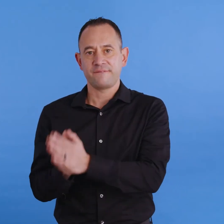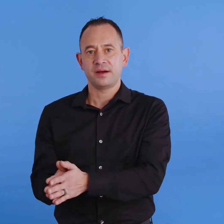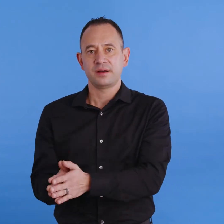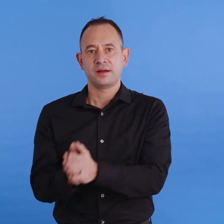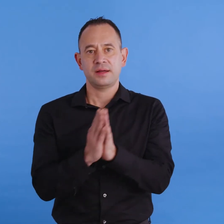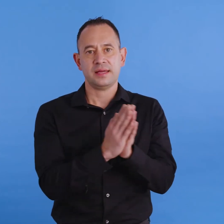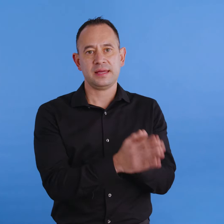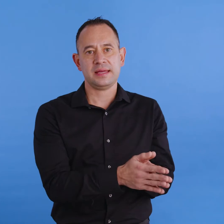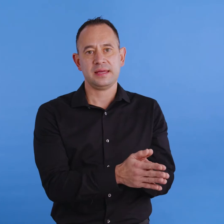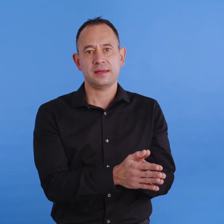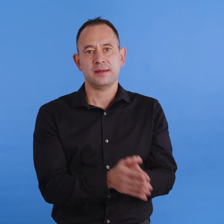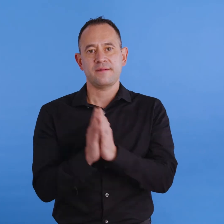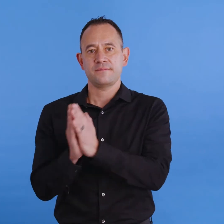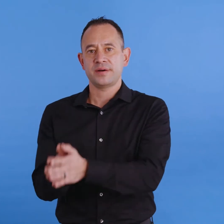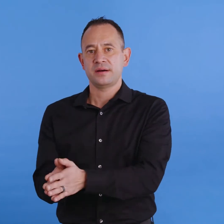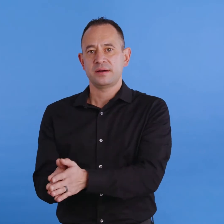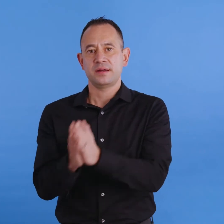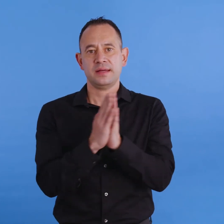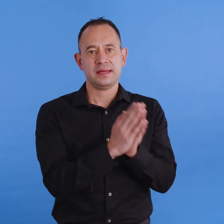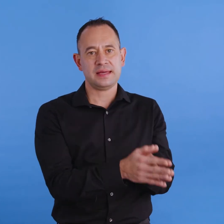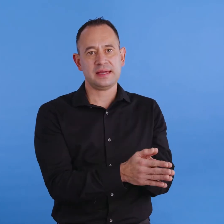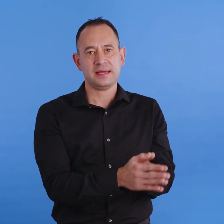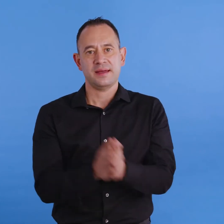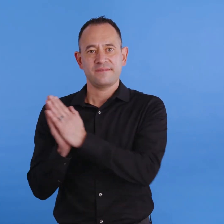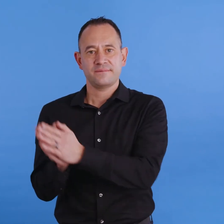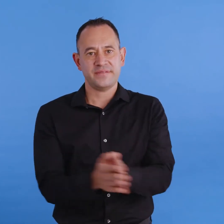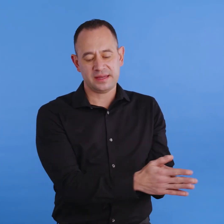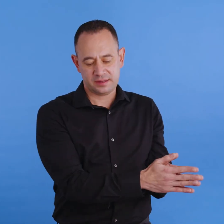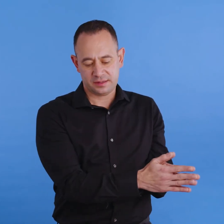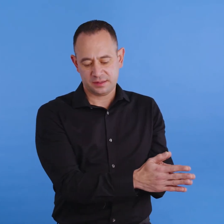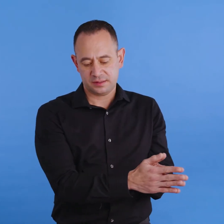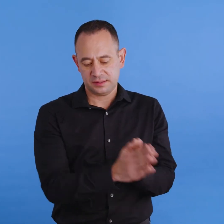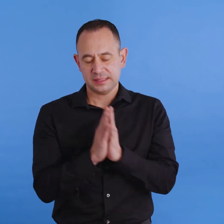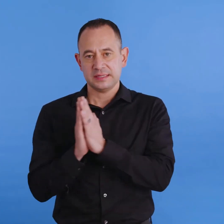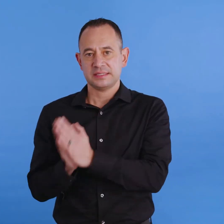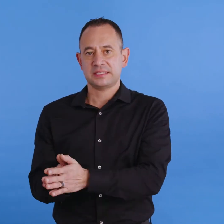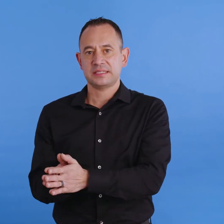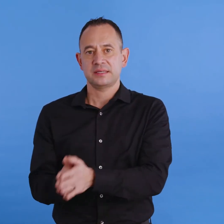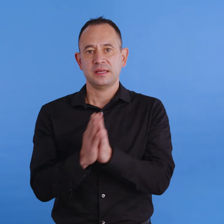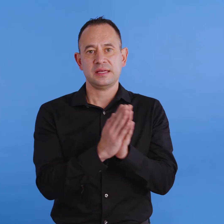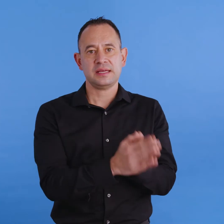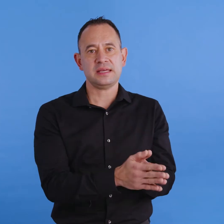b, e, b, e, b, s, i,